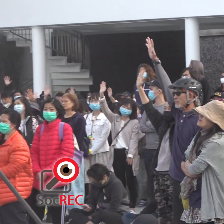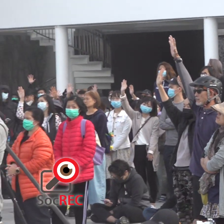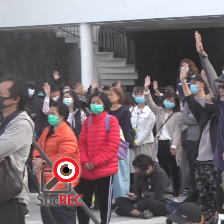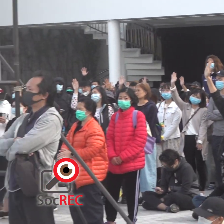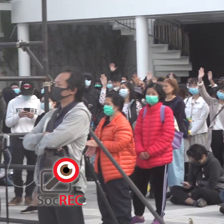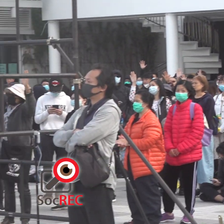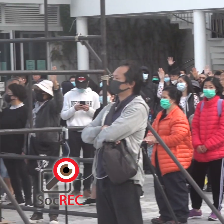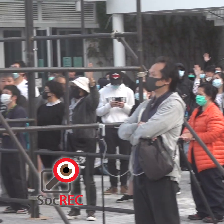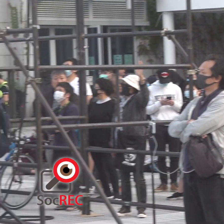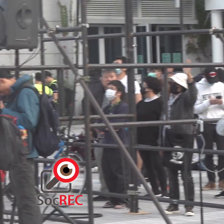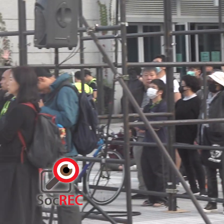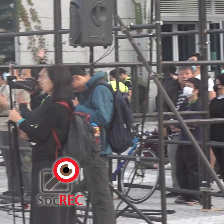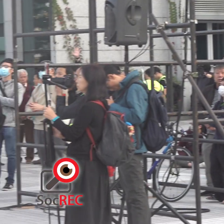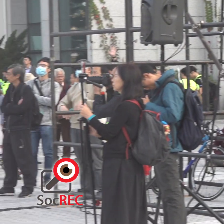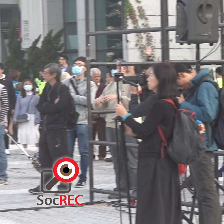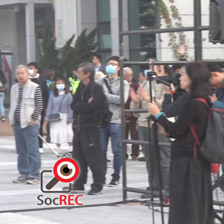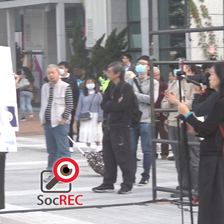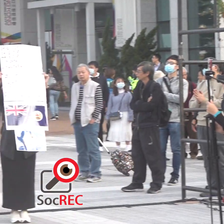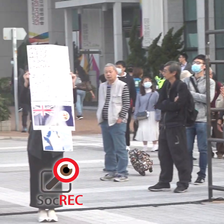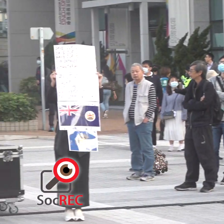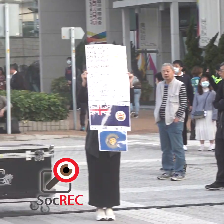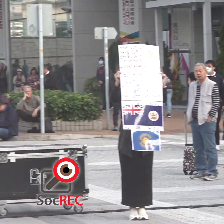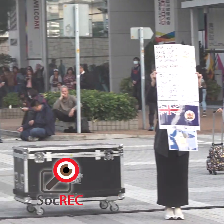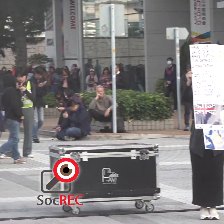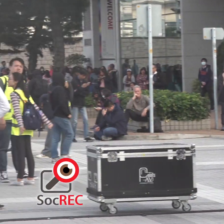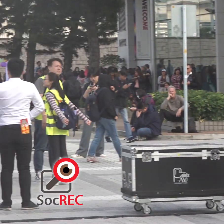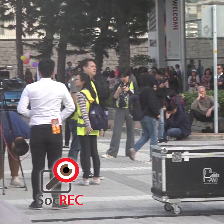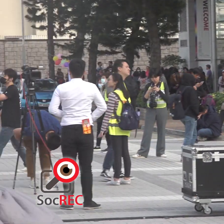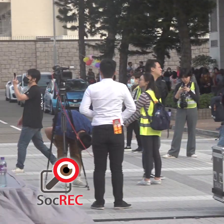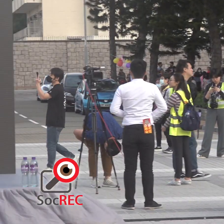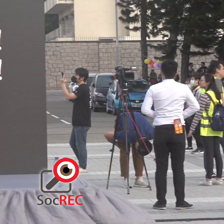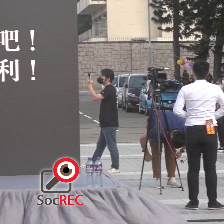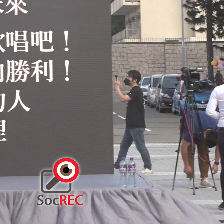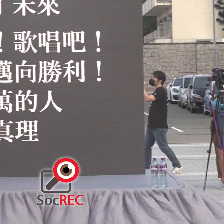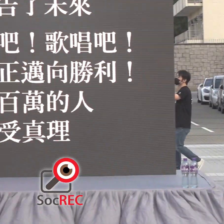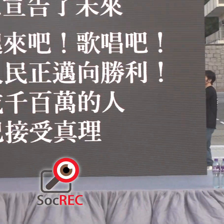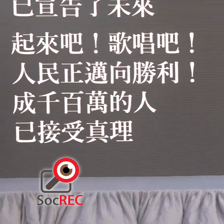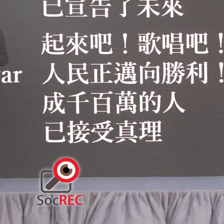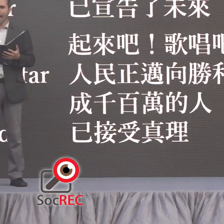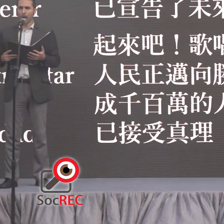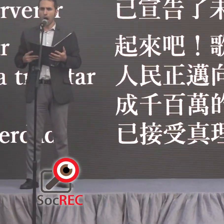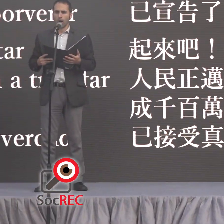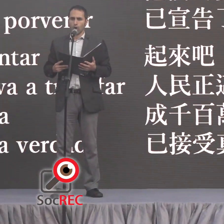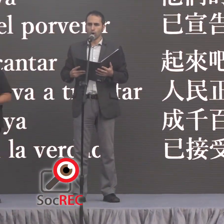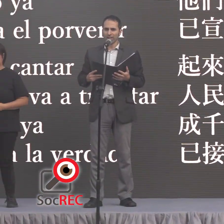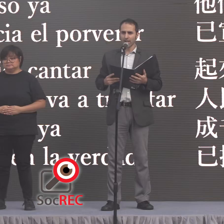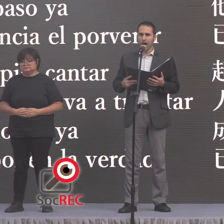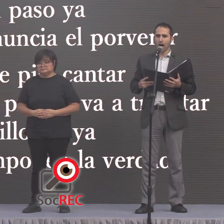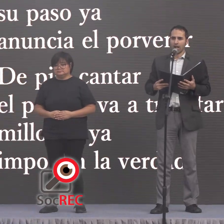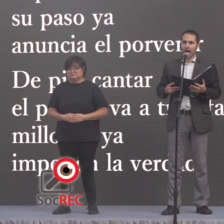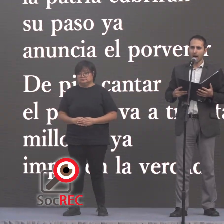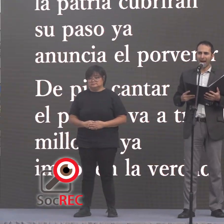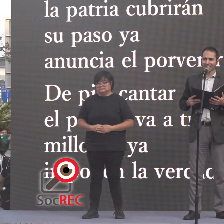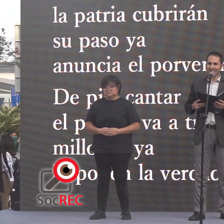danza è la luce, con nostre gigante, ritorno alle danze, e il pueblo